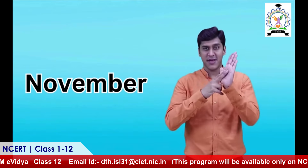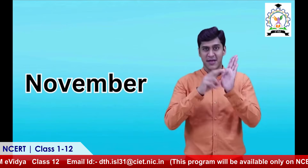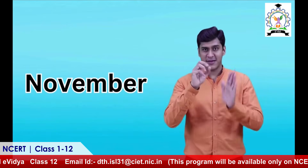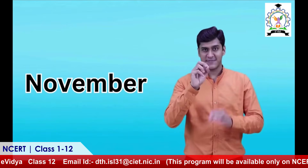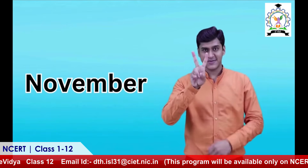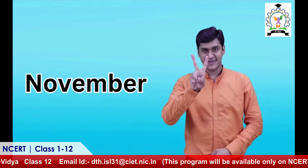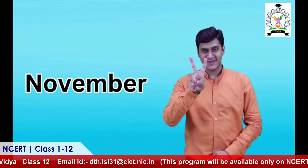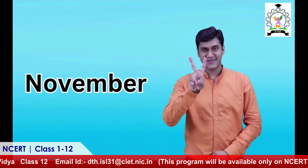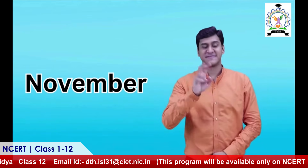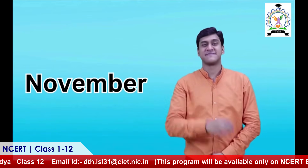नवंबर,